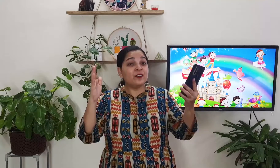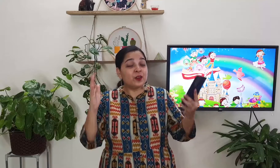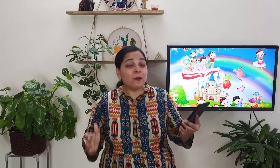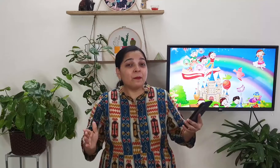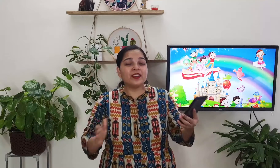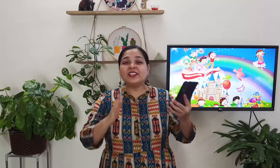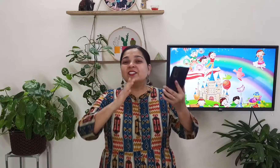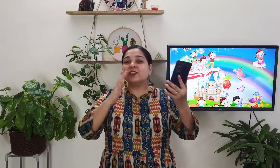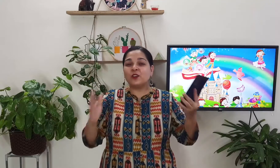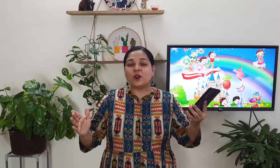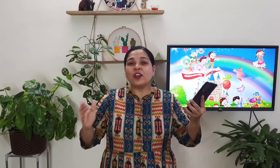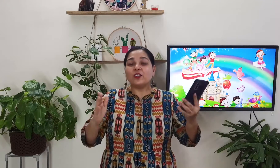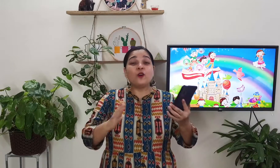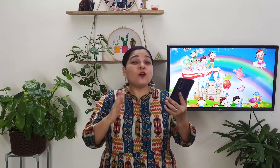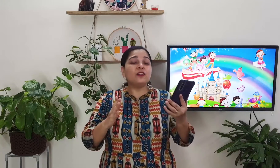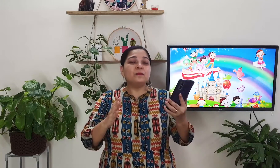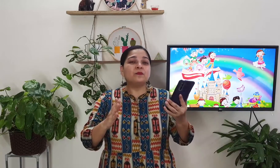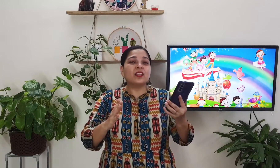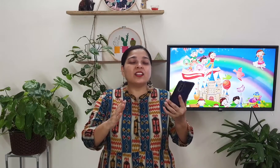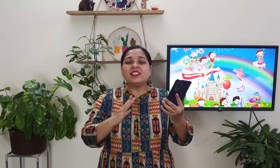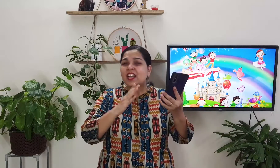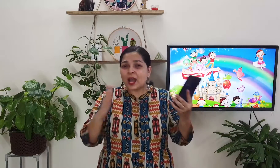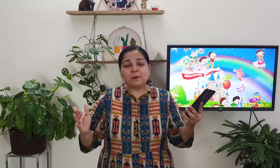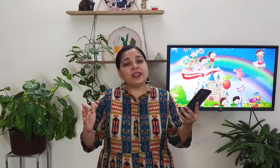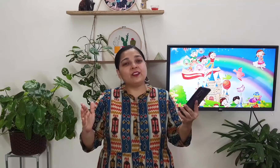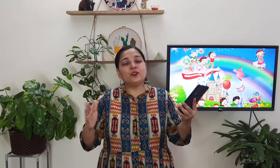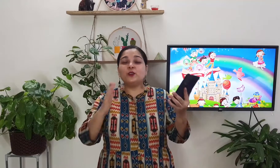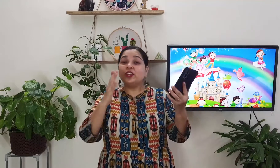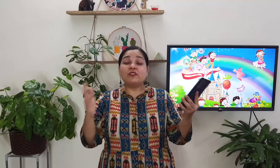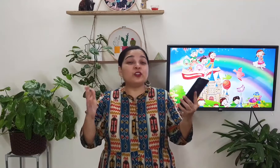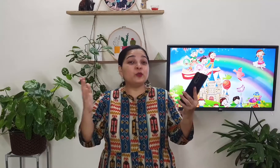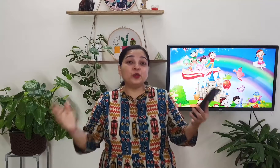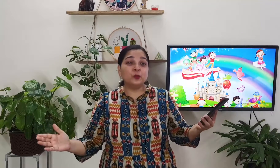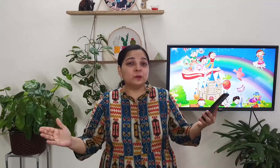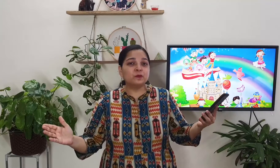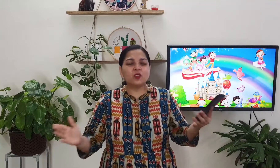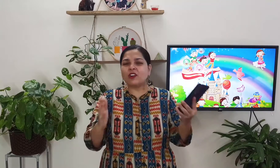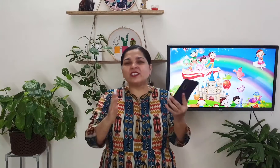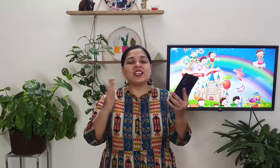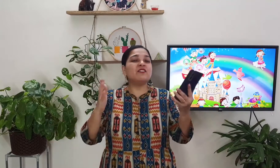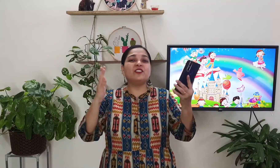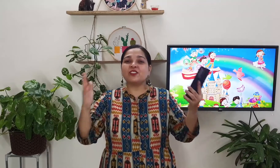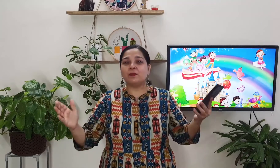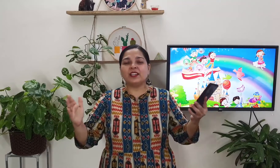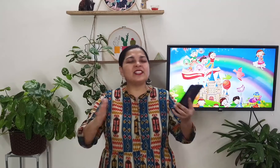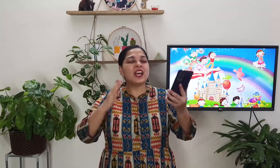லிமிட் இல்லை உங்களுக்கு வழங்குவதில் தேவன் மகிழ்ச்சி அடைகிறார் என்று நினைவில் வையுங்கள். தேவனை